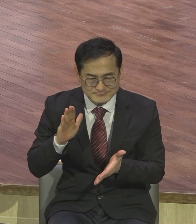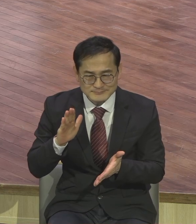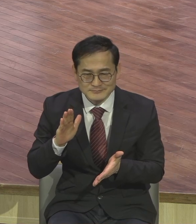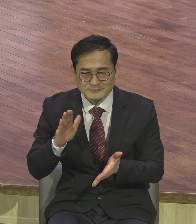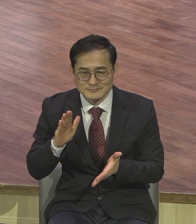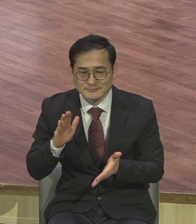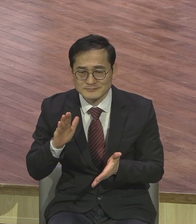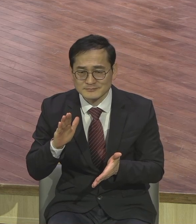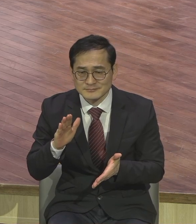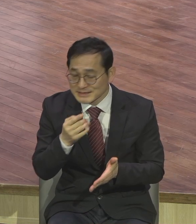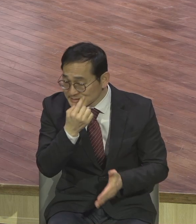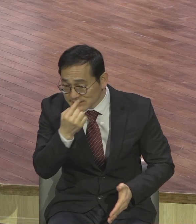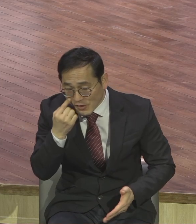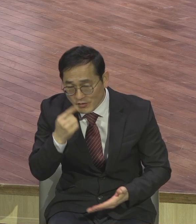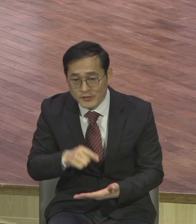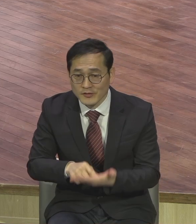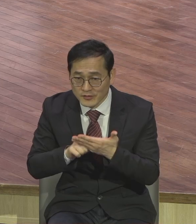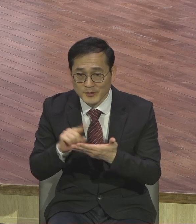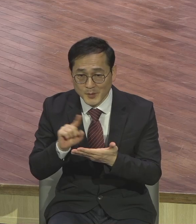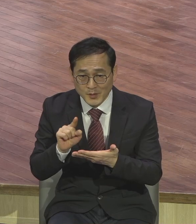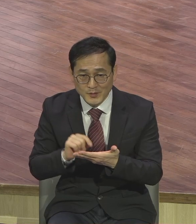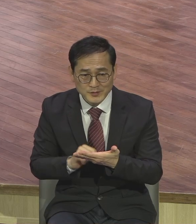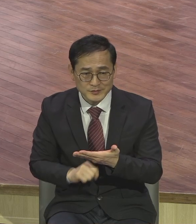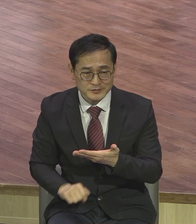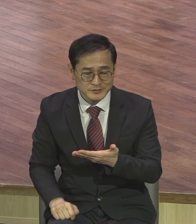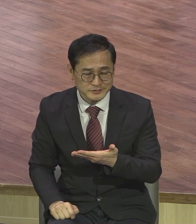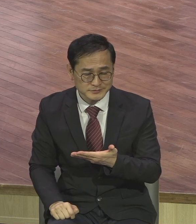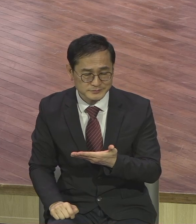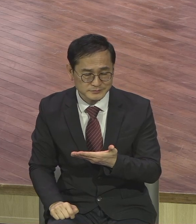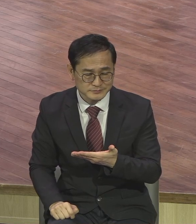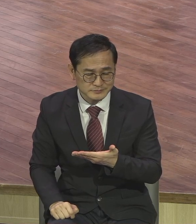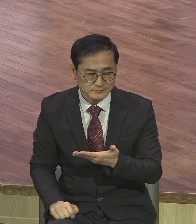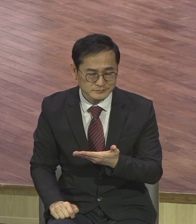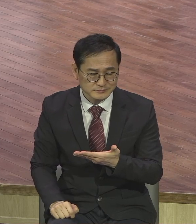표현하는 문구가 나옵니다. 10절에는 어떻게 하든지